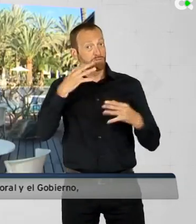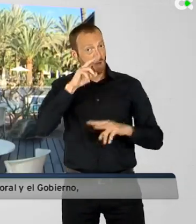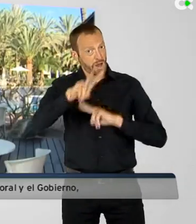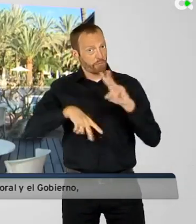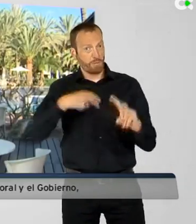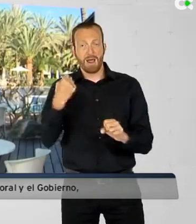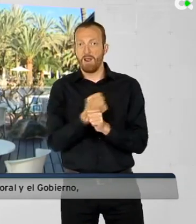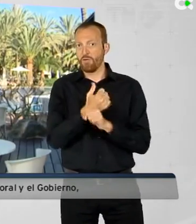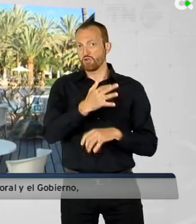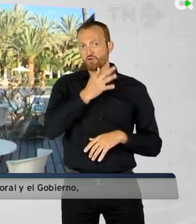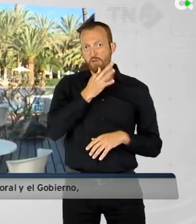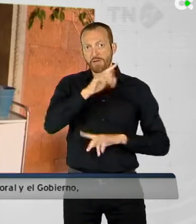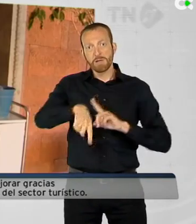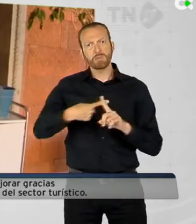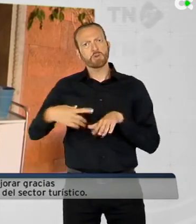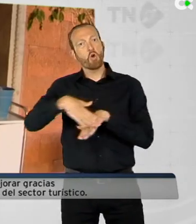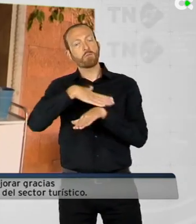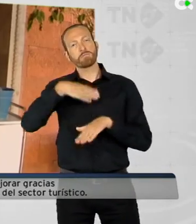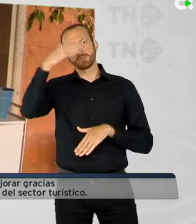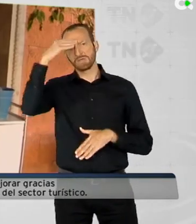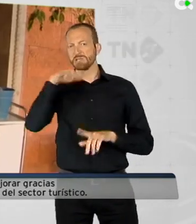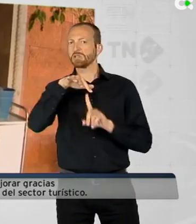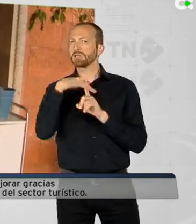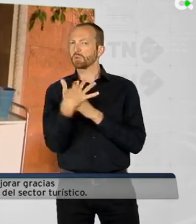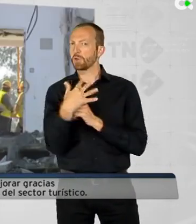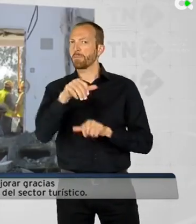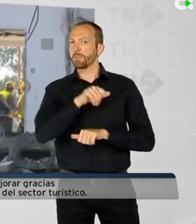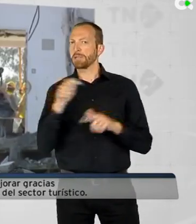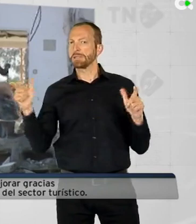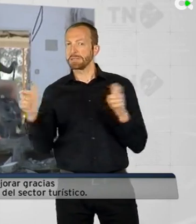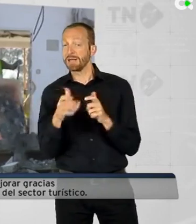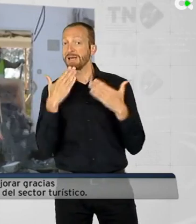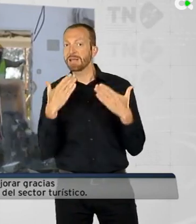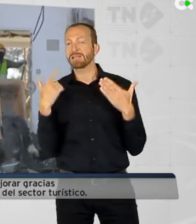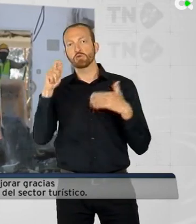la reforma laboral y que el gobierno espera mejorar gracias a la recuperación del sector turístico.